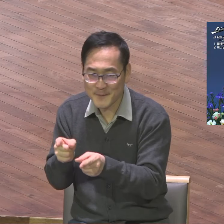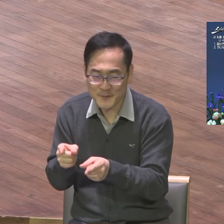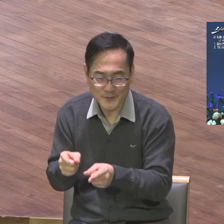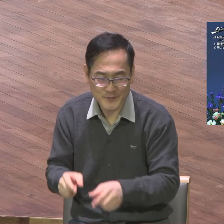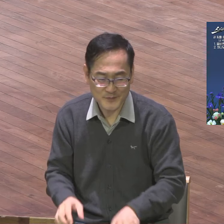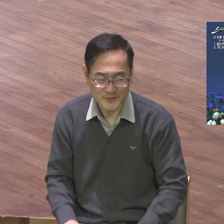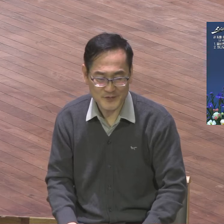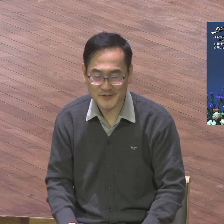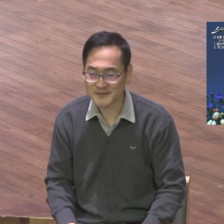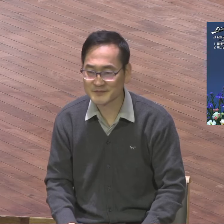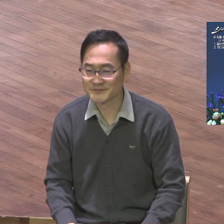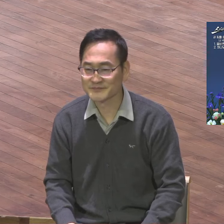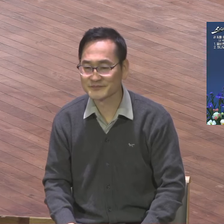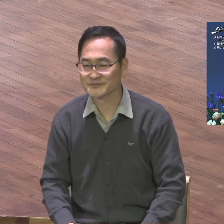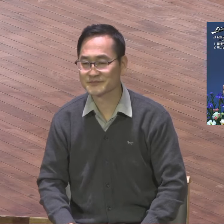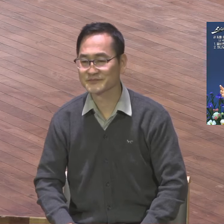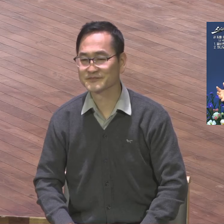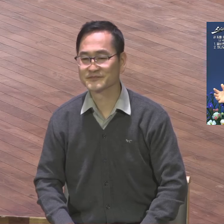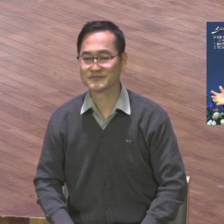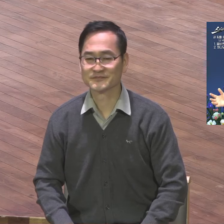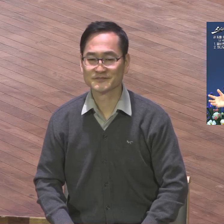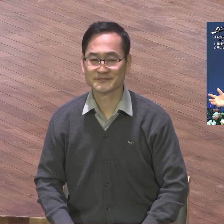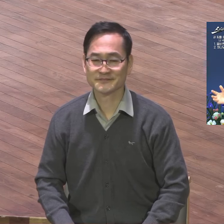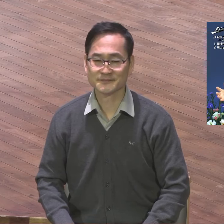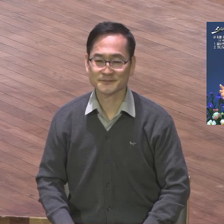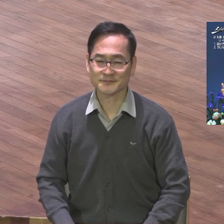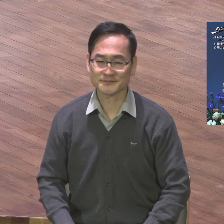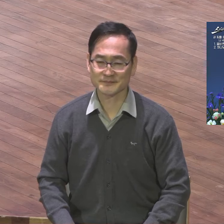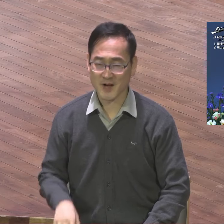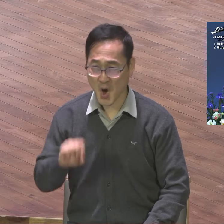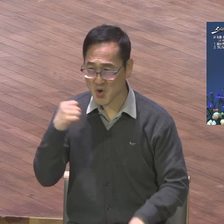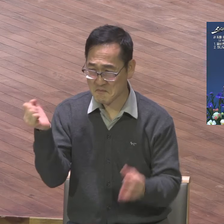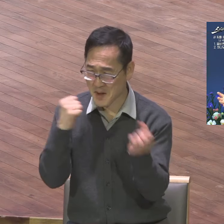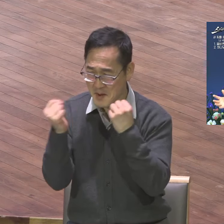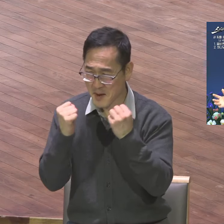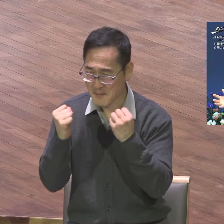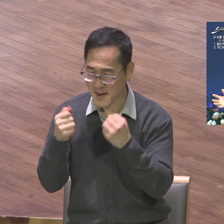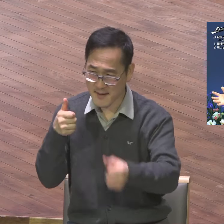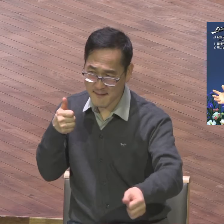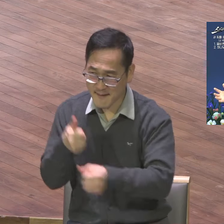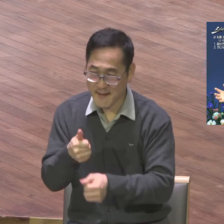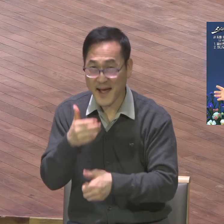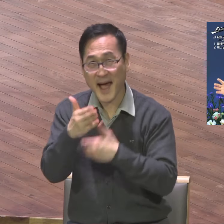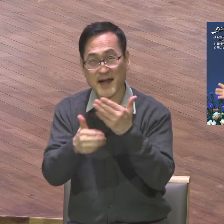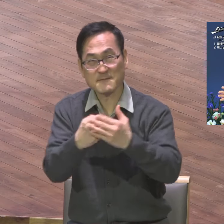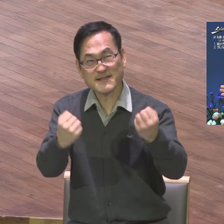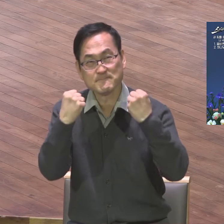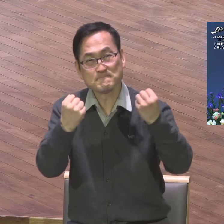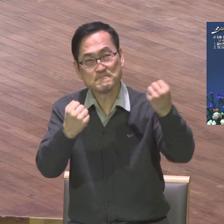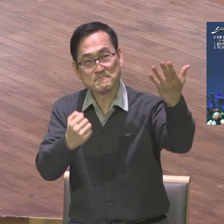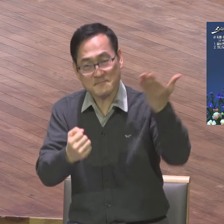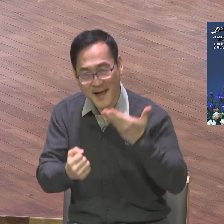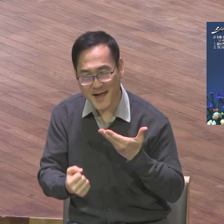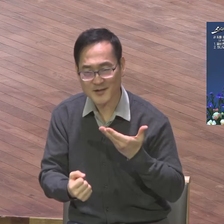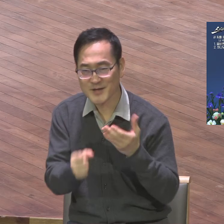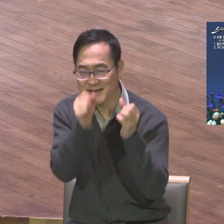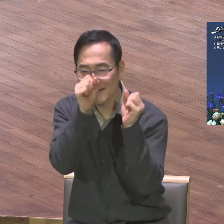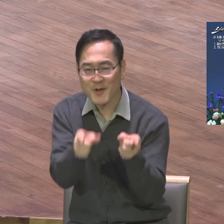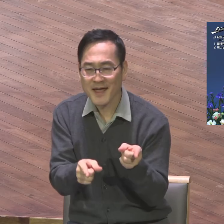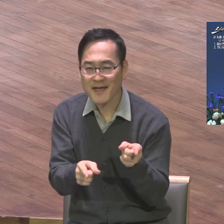사람을 수용하고 모든 그 이 모든 어려움들 다 이겨낼 수 있는 내가 하나님께 세임 받은 시간표가 왔구나.